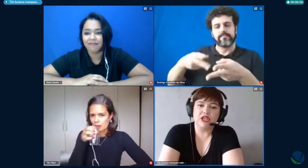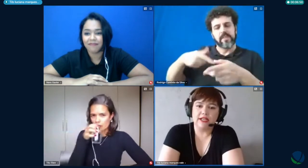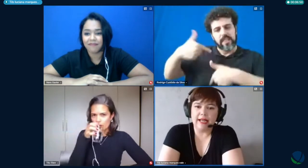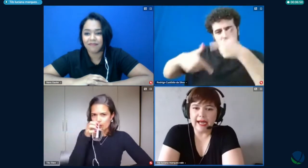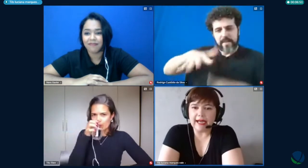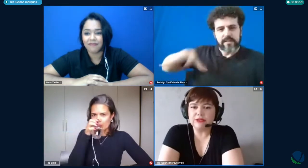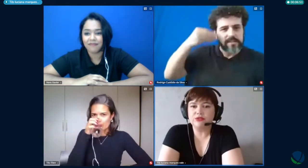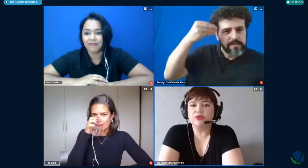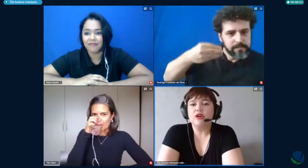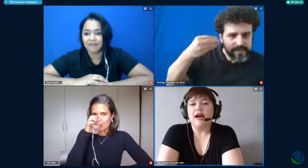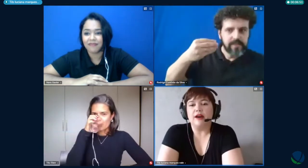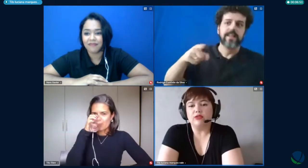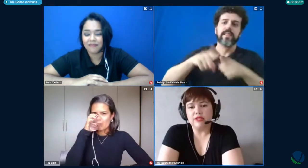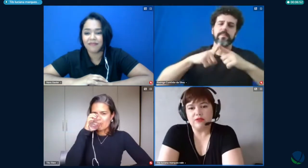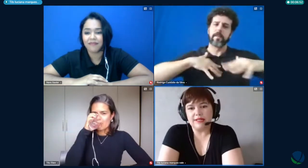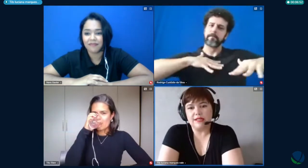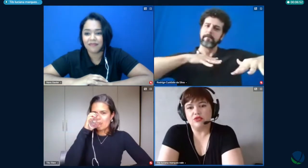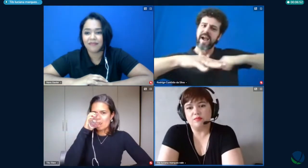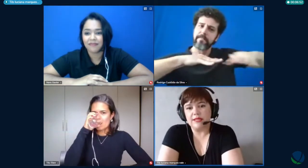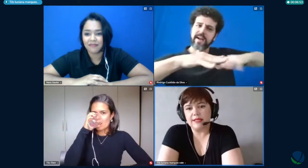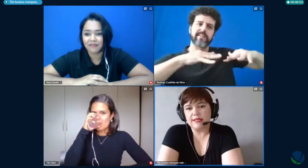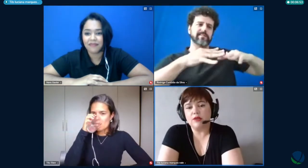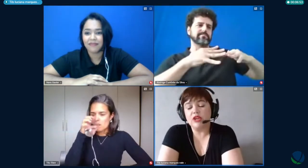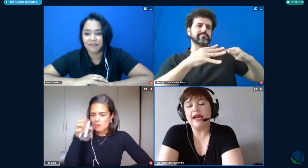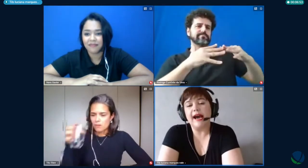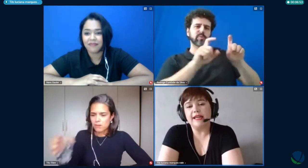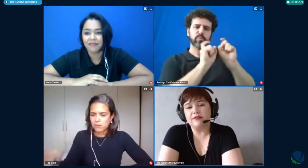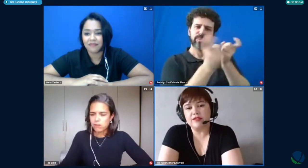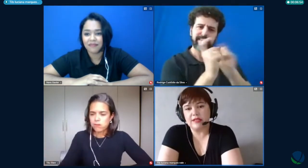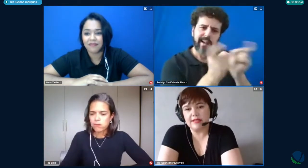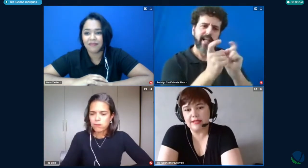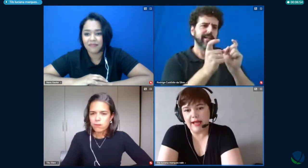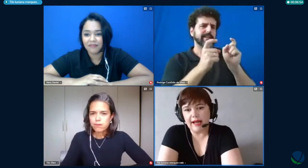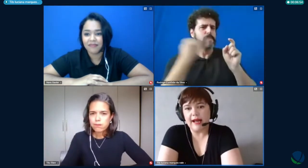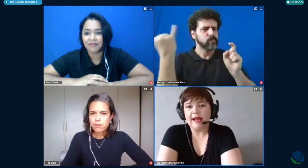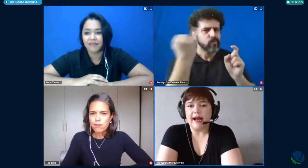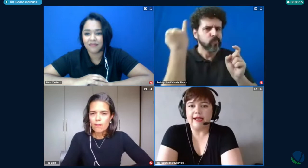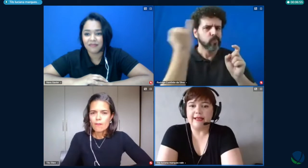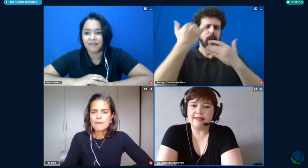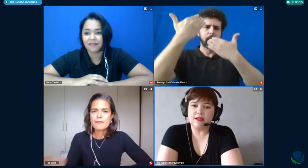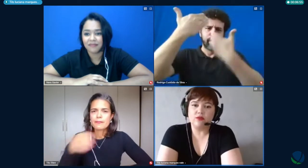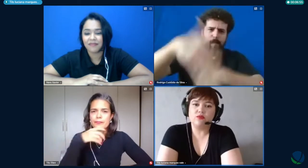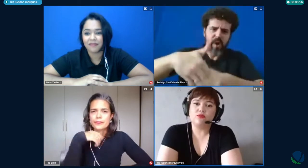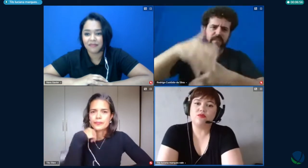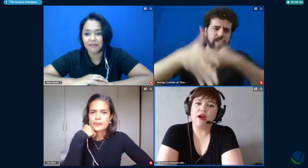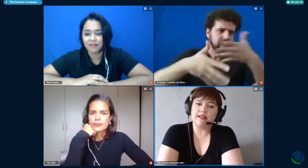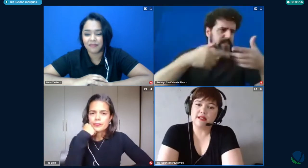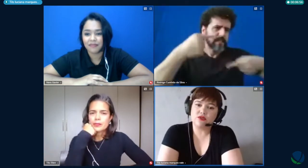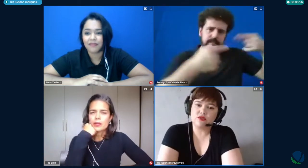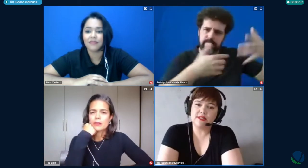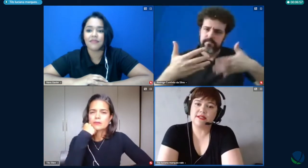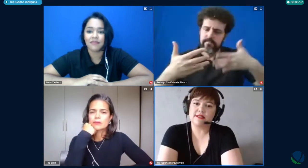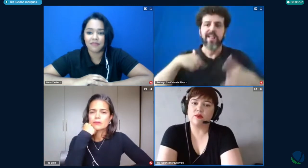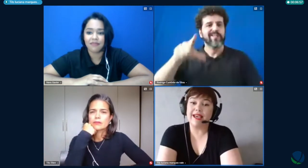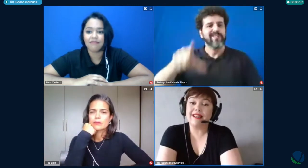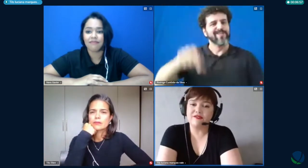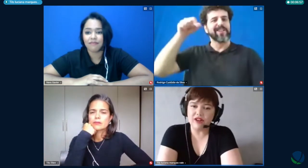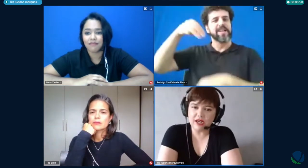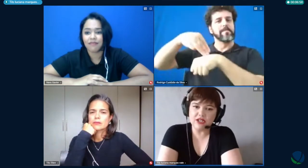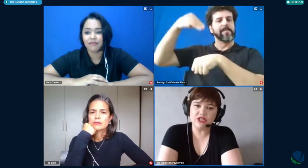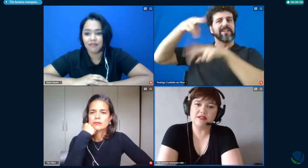do bacharelado, a contextualização de pesquisa, em que área você está, as questões que